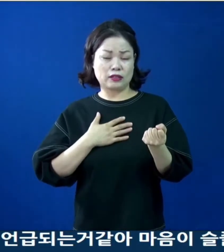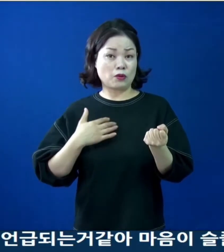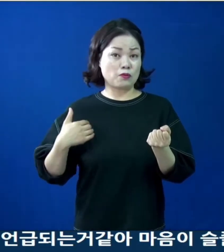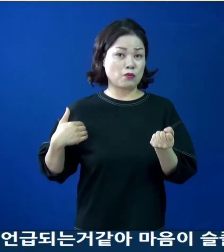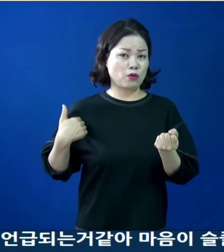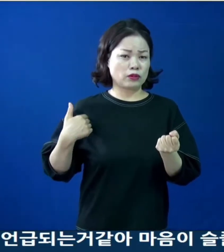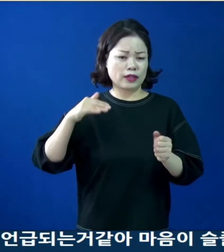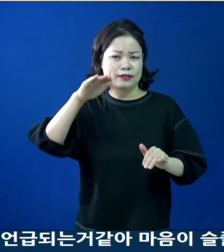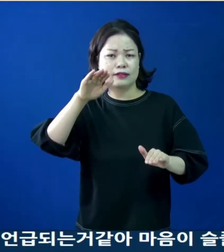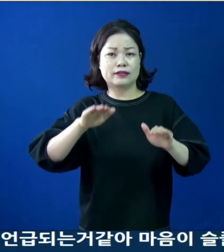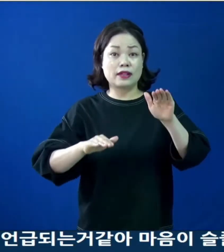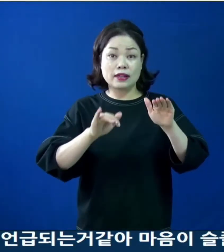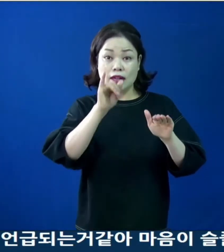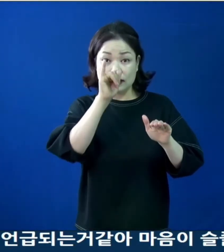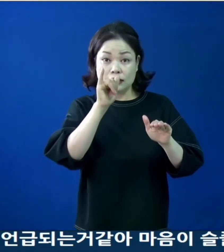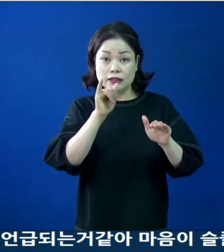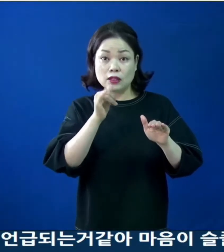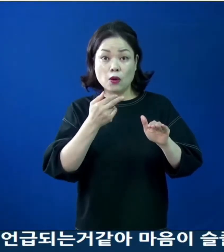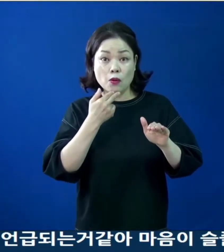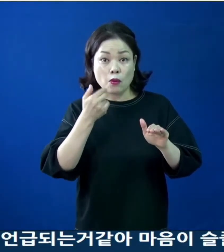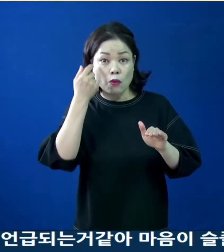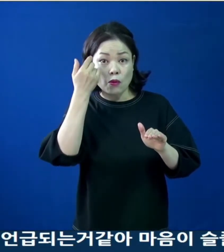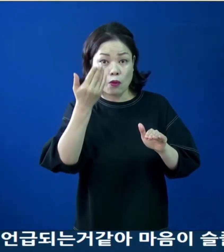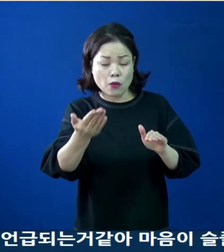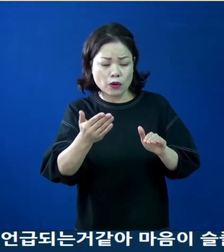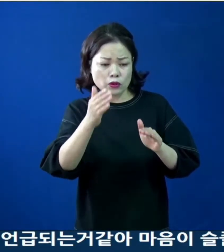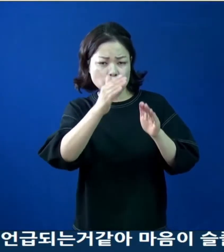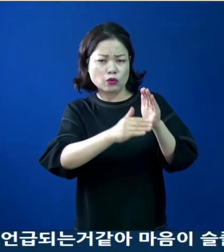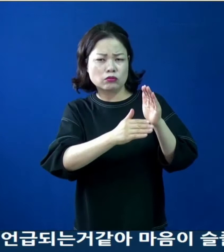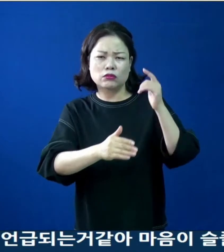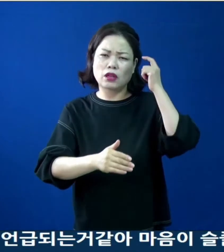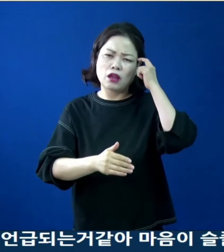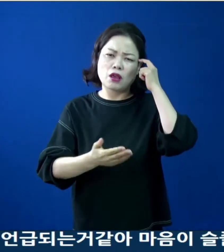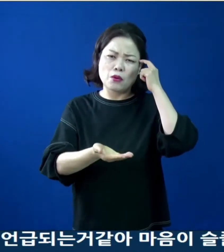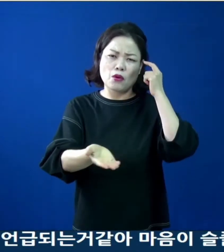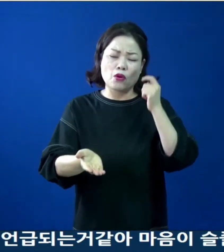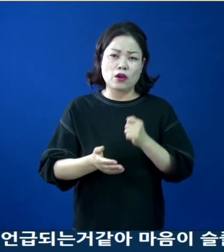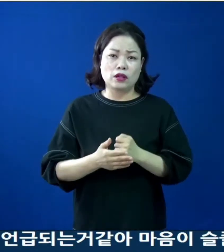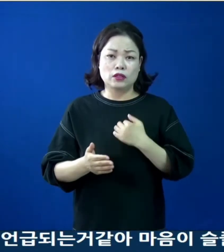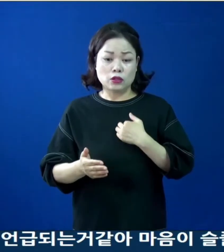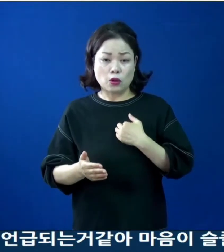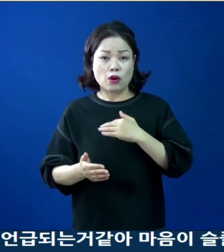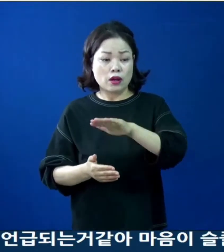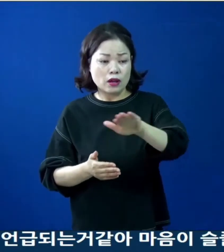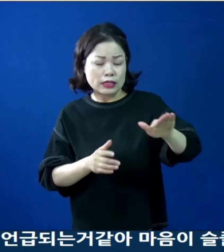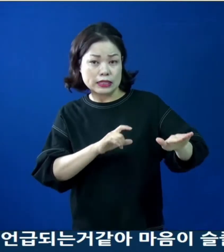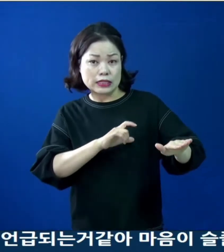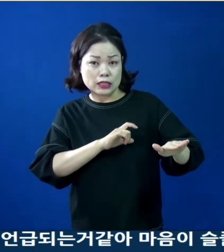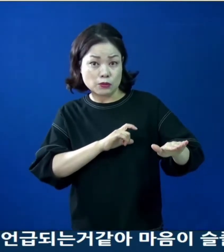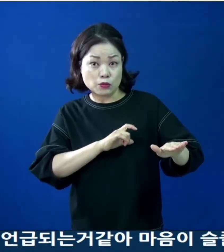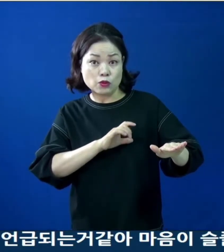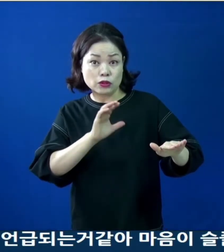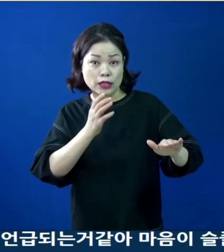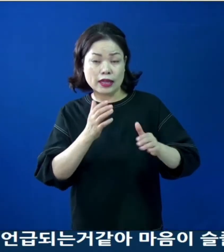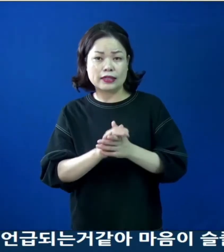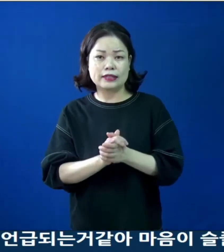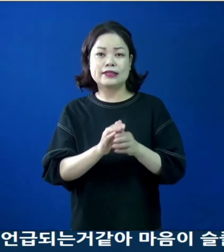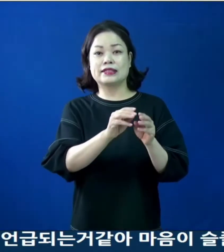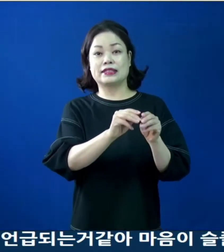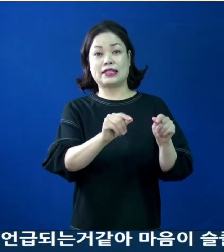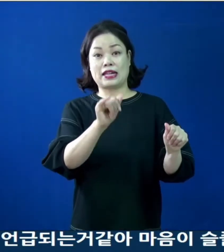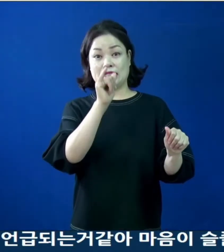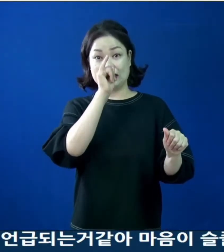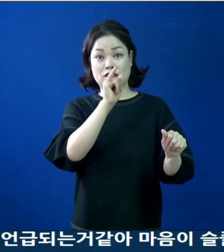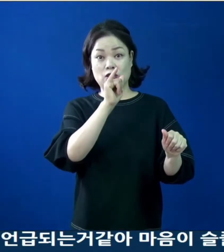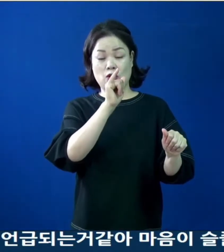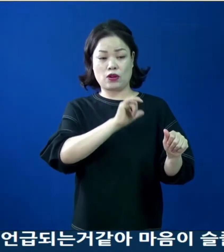모르는 것의 차이가 있을까요? 없을까요? 성도님들, 한번 생각해 보십시오. 저와 성도님들의 이름으로 된 땅이